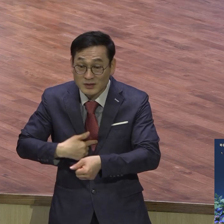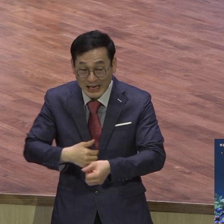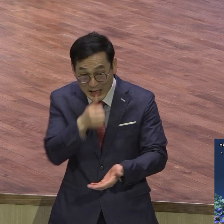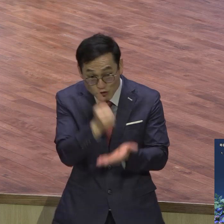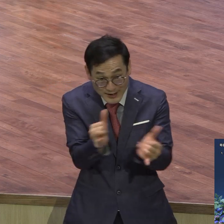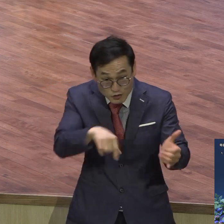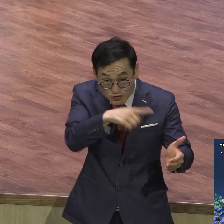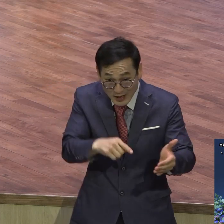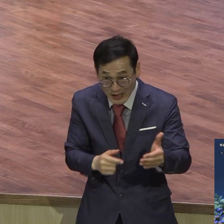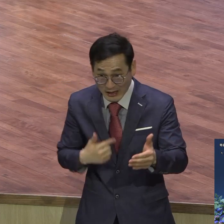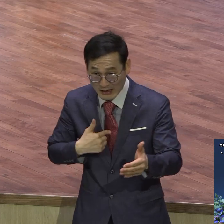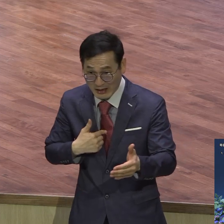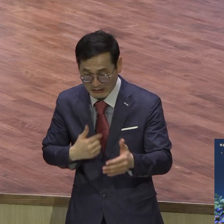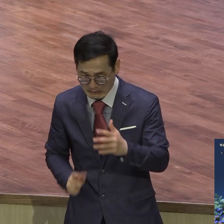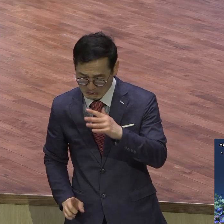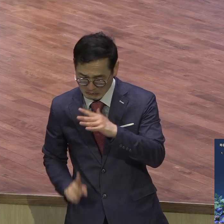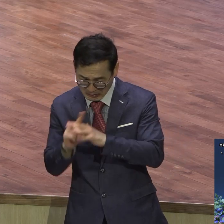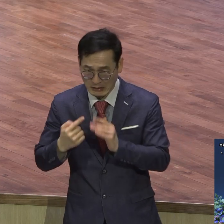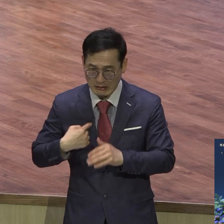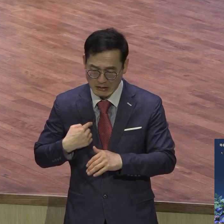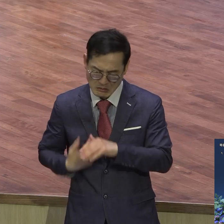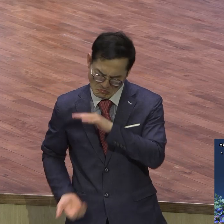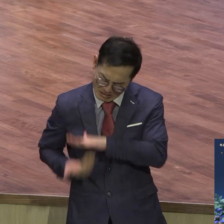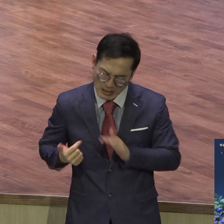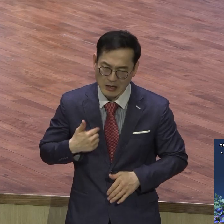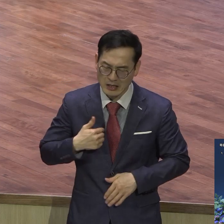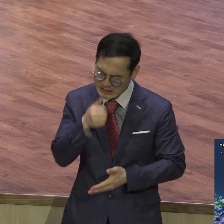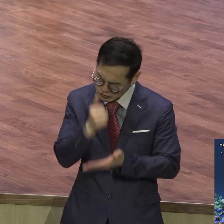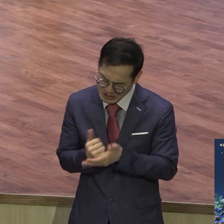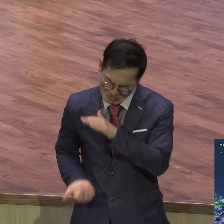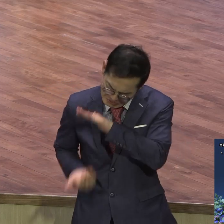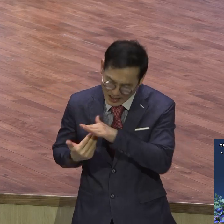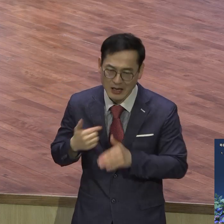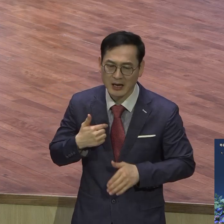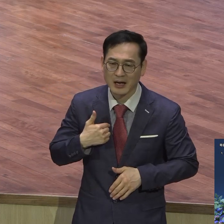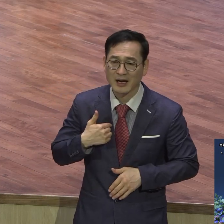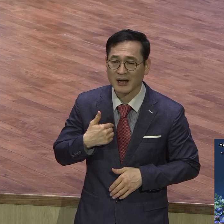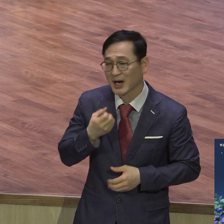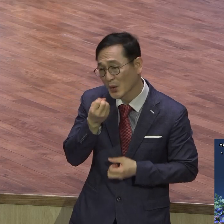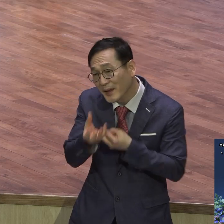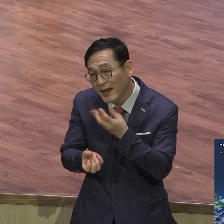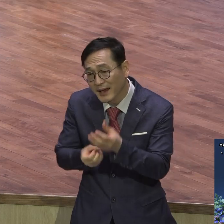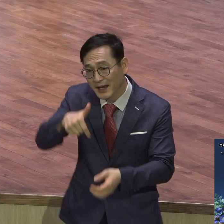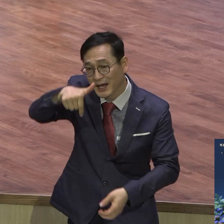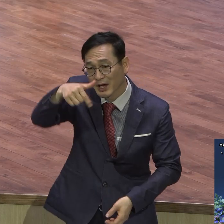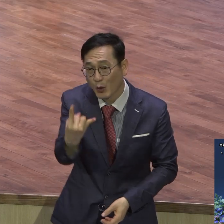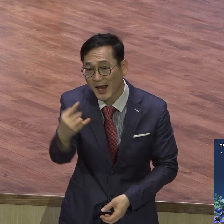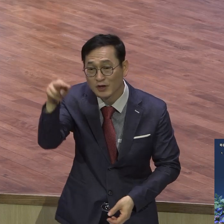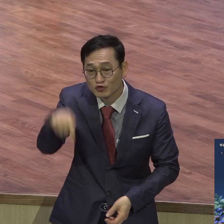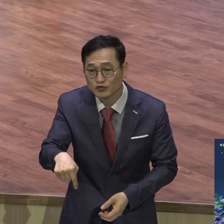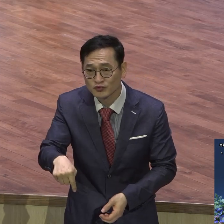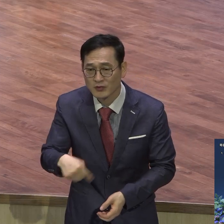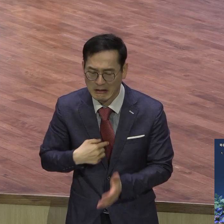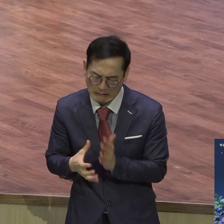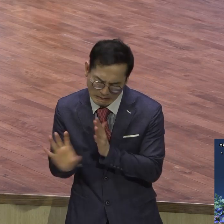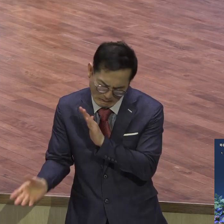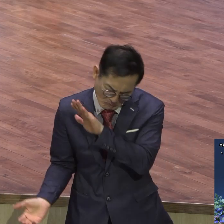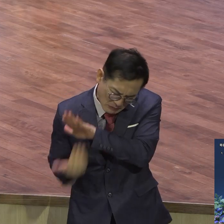여러분이 하나님의 사도 바울이여 은혜를 받고 나니 자기가 죄인 중에도 죄인 괴수가 괴수 아시겠어요